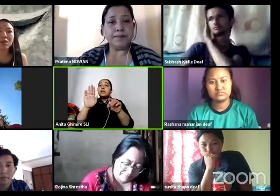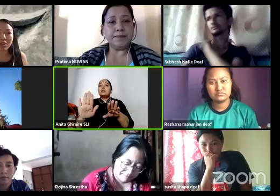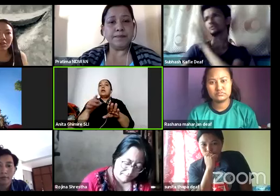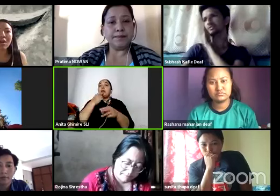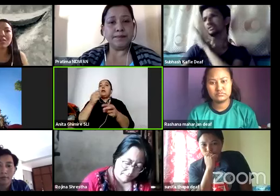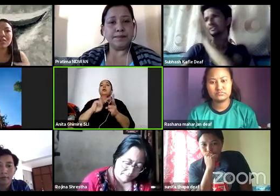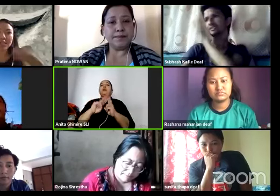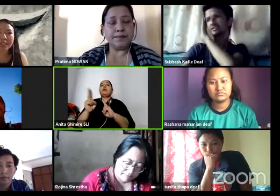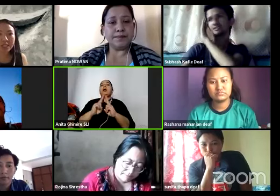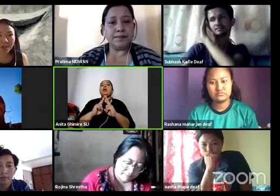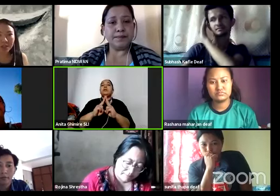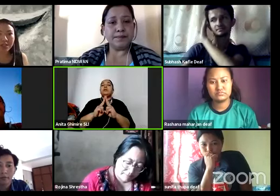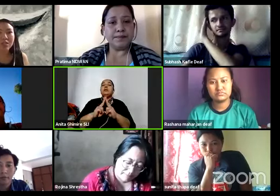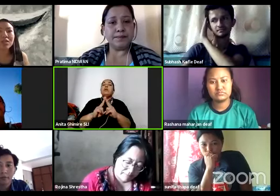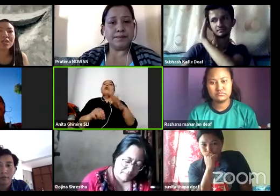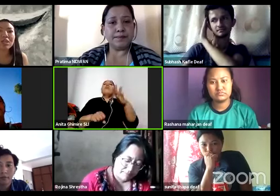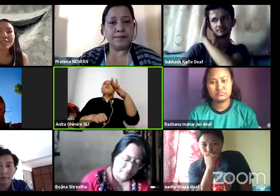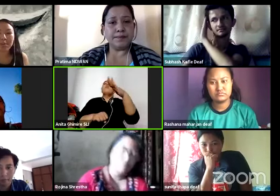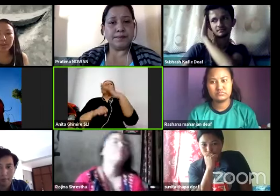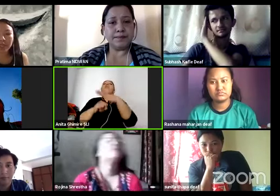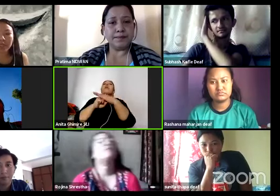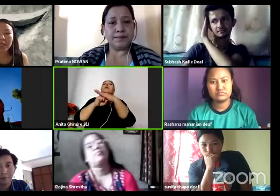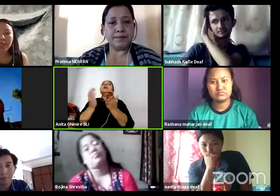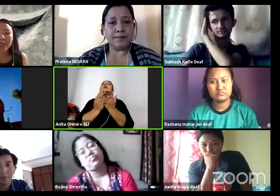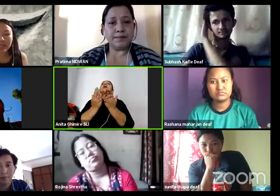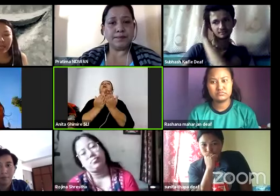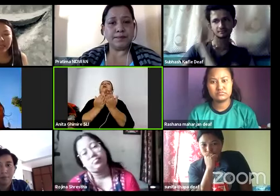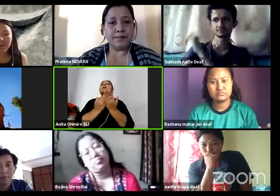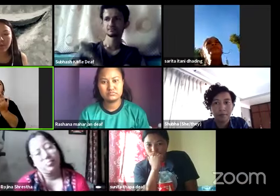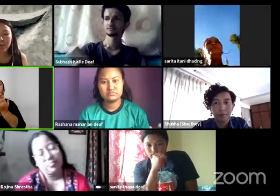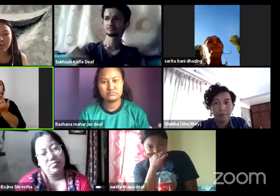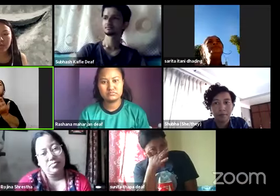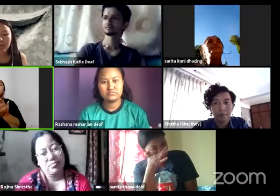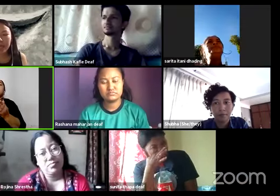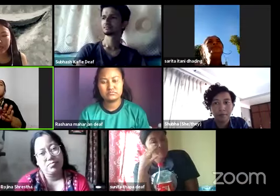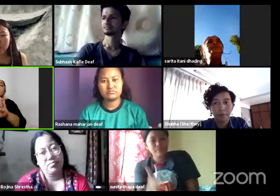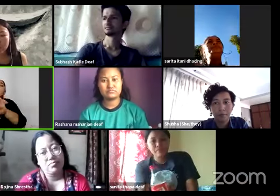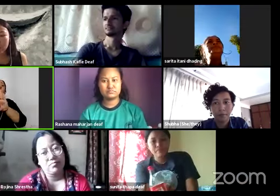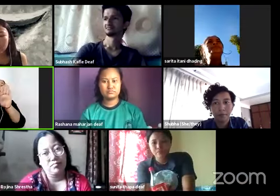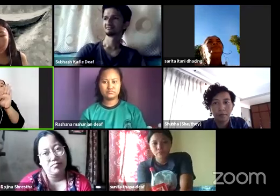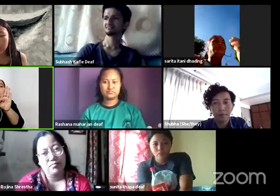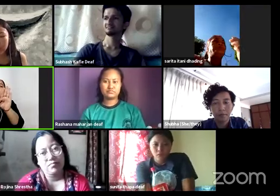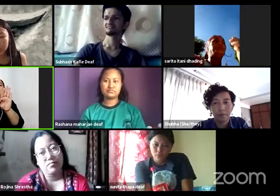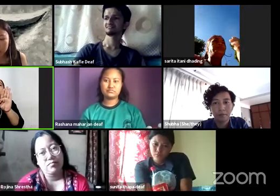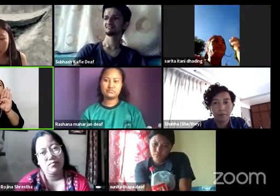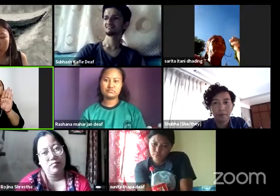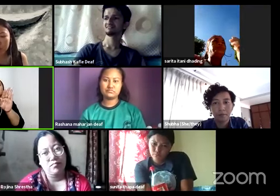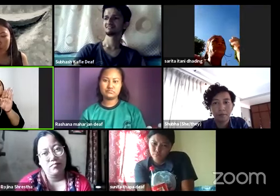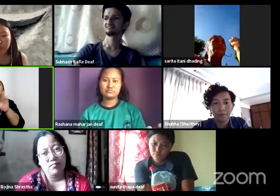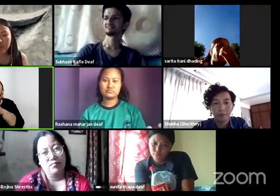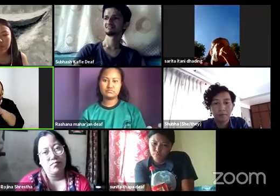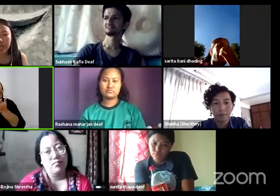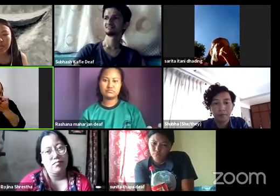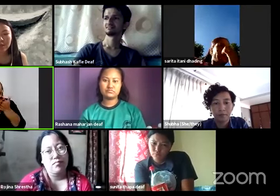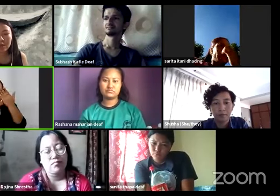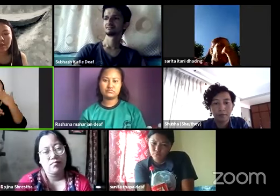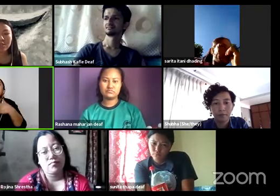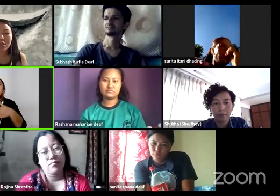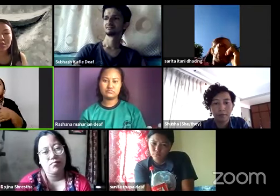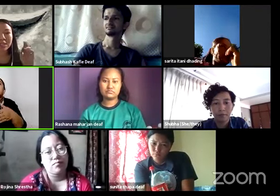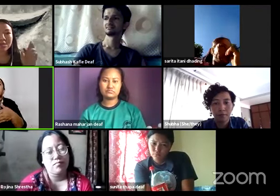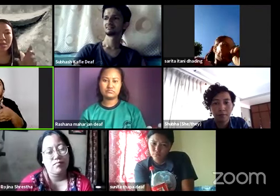प्राथमिकीकरण गर्दै अझ स्ट्राटेजिकली रणनैतिक हिसाबले पनि लाने भन्ने कुराहरूलाई हाइलाइट गर्नुभएको कुरा चाहिँ एकदमै इम्पोर्टेन्ट जस्तो लाग्यो.